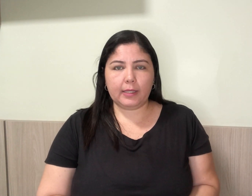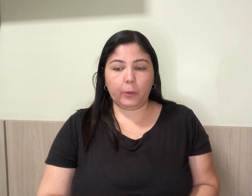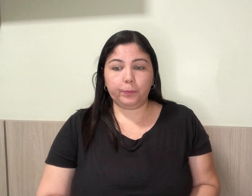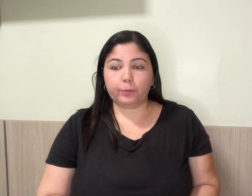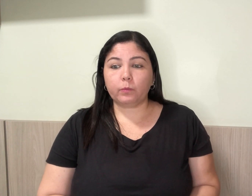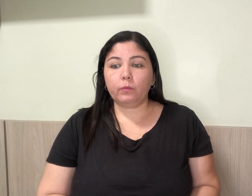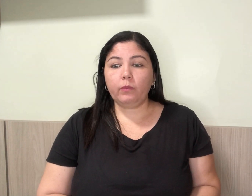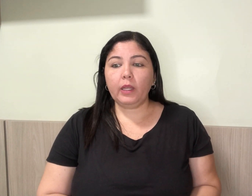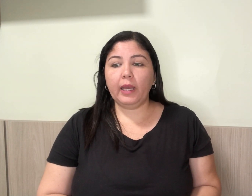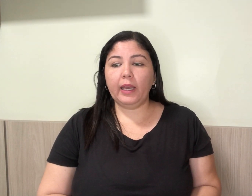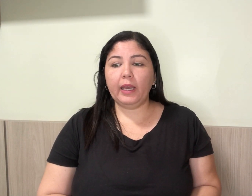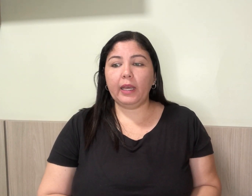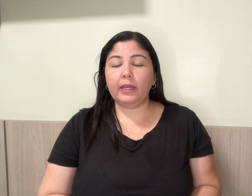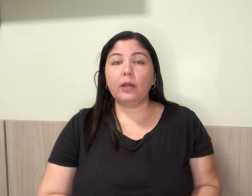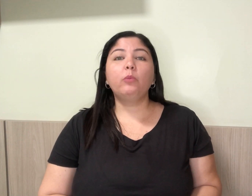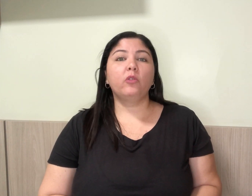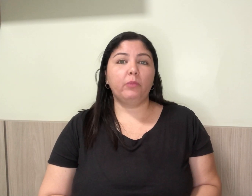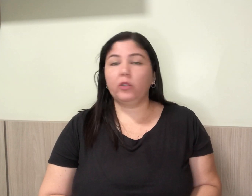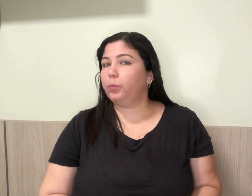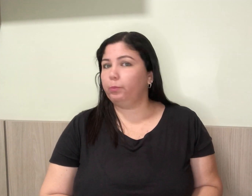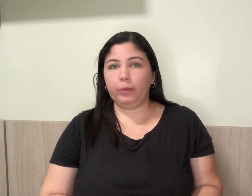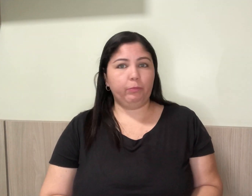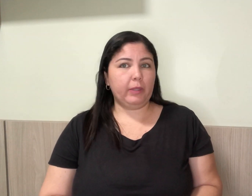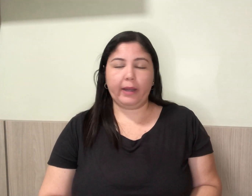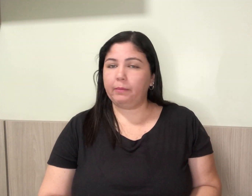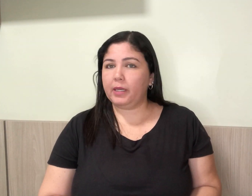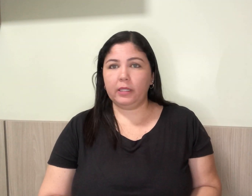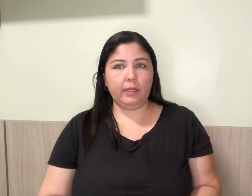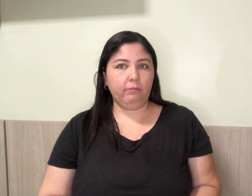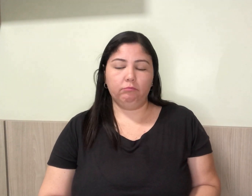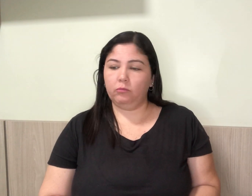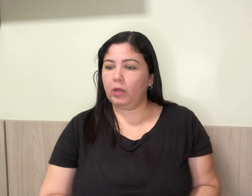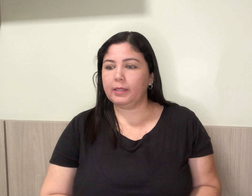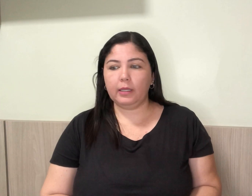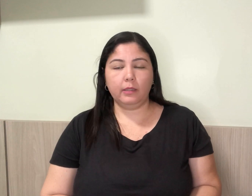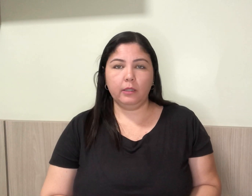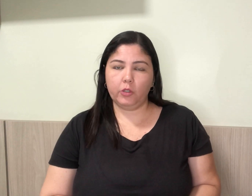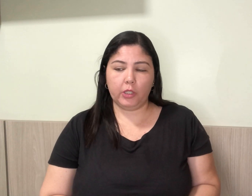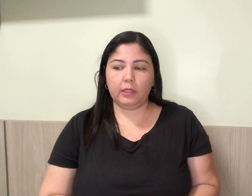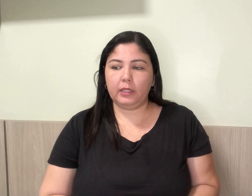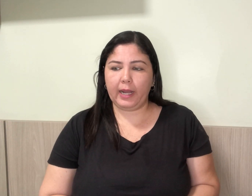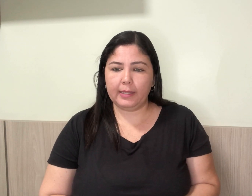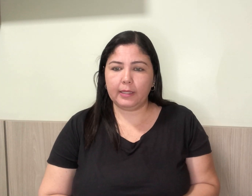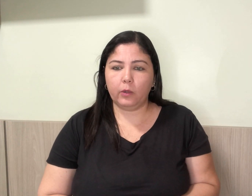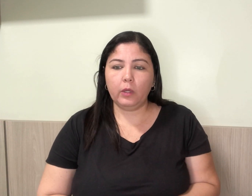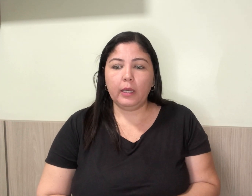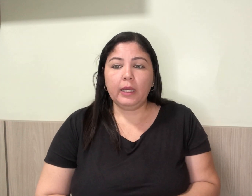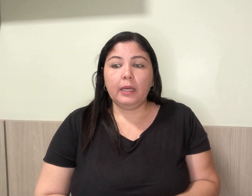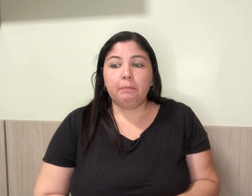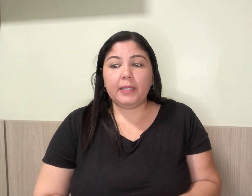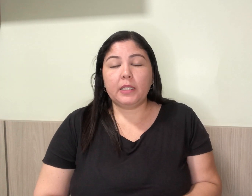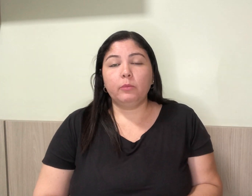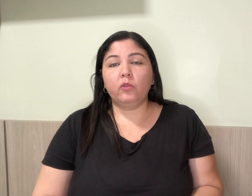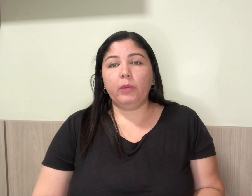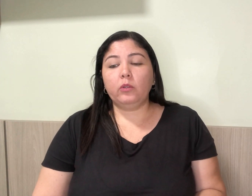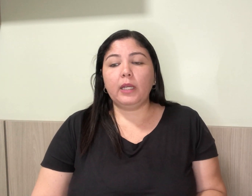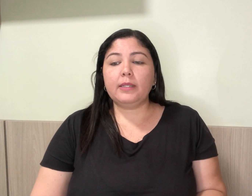negação. É o movimento da cabeça, né, assim, indicando a negação, mas esse movimento nem sempre